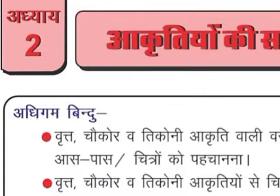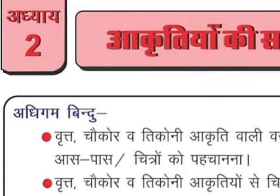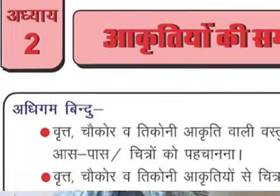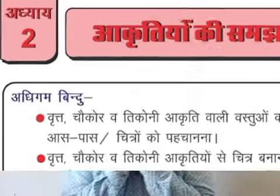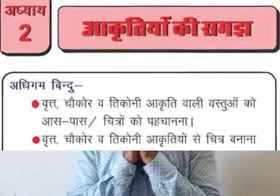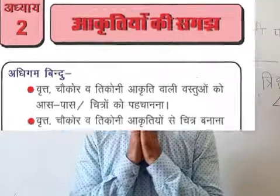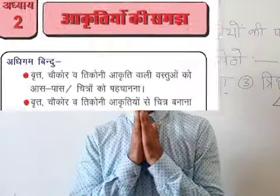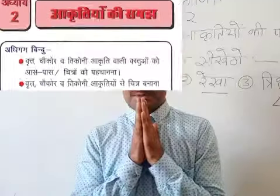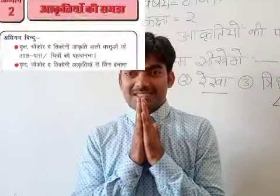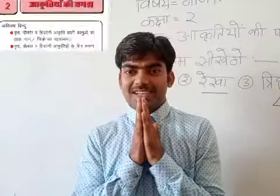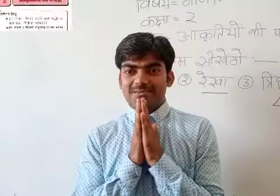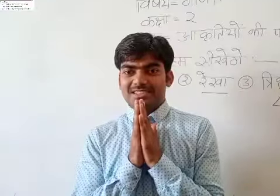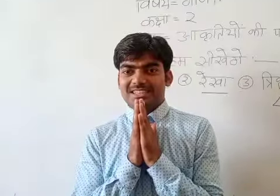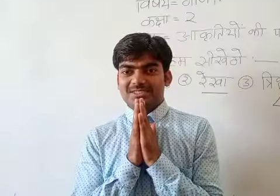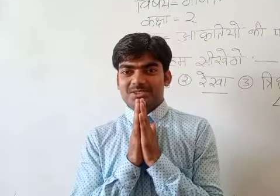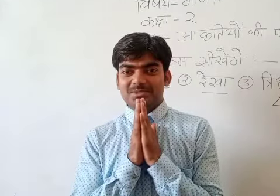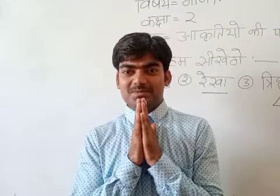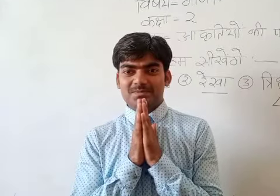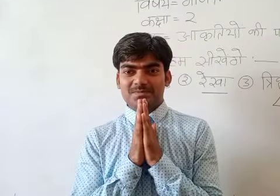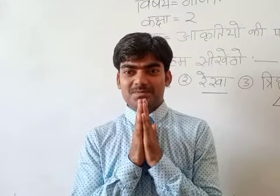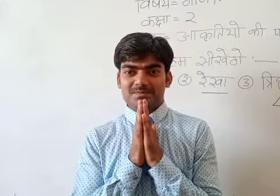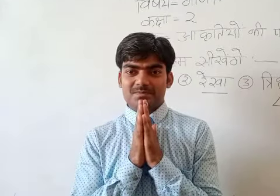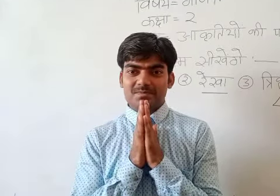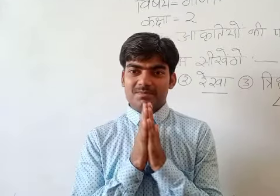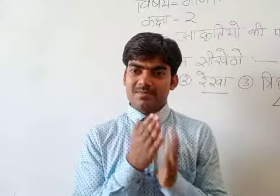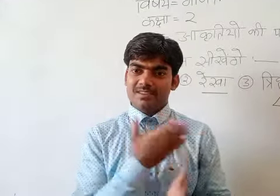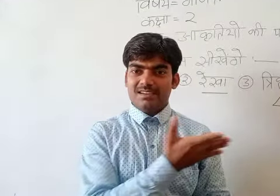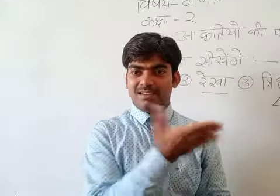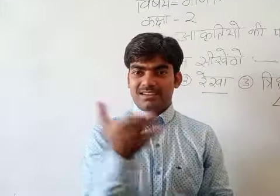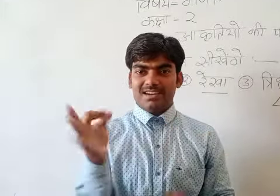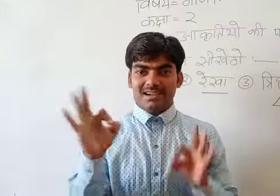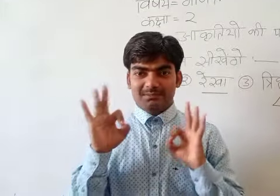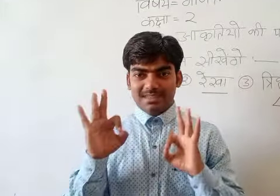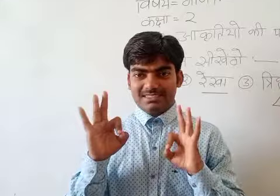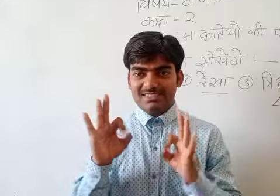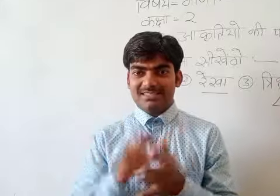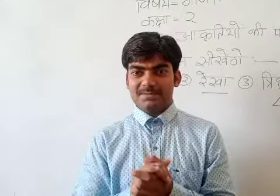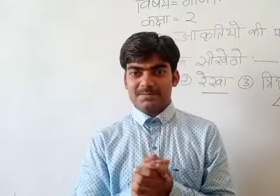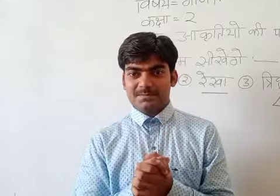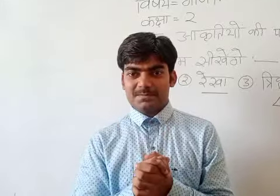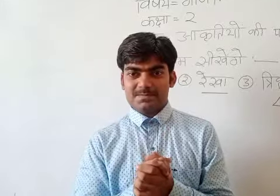नमस्कार विद्ध्याक्तियों आप कैसे नहीं?